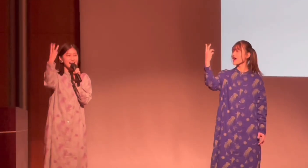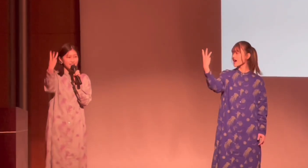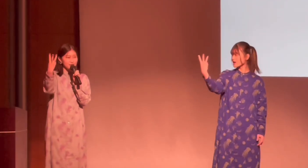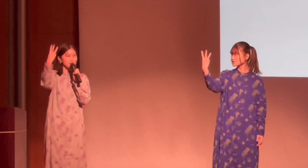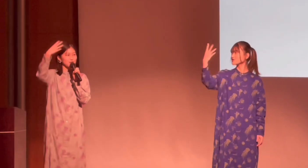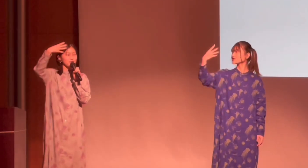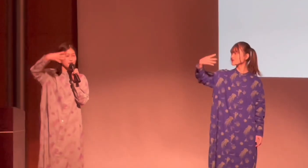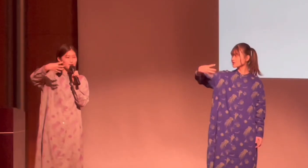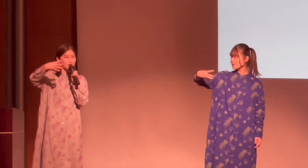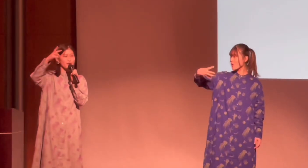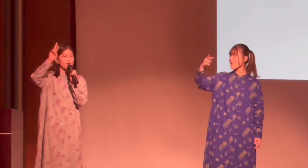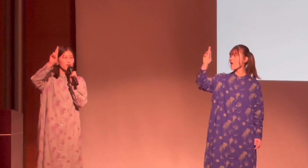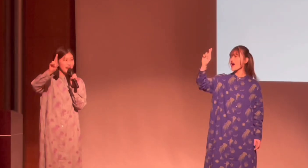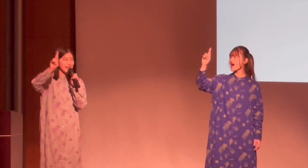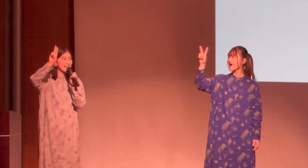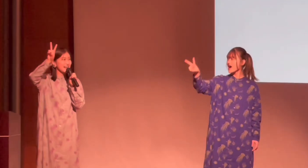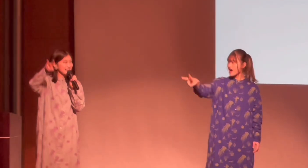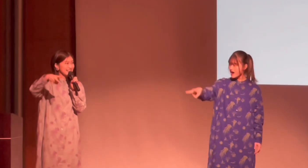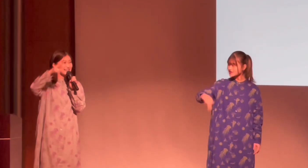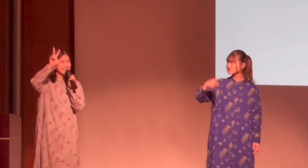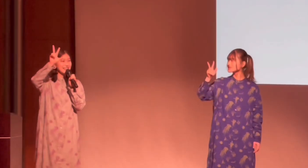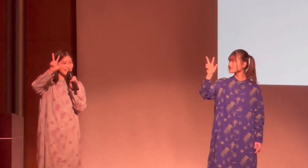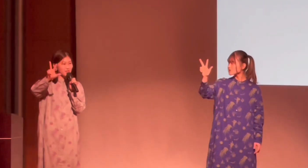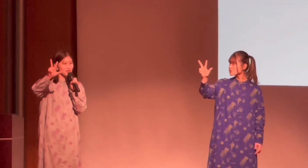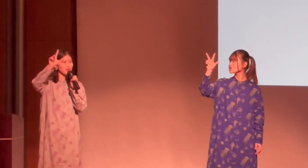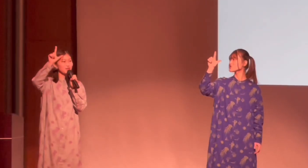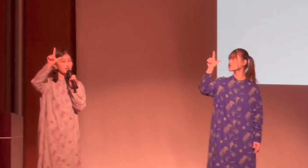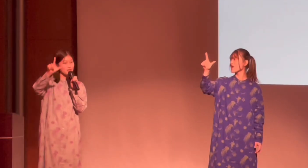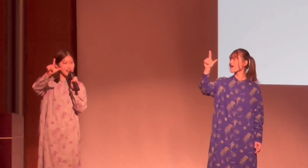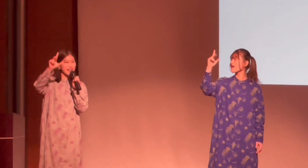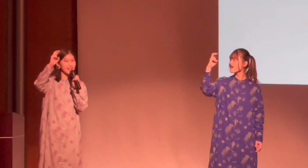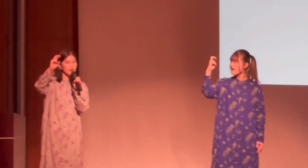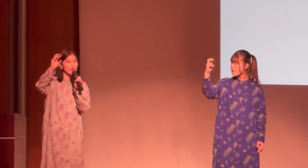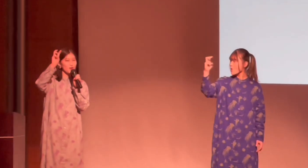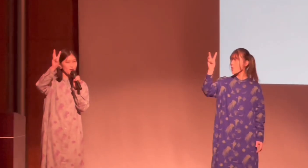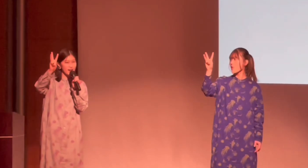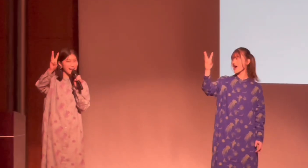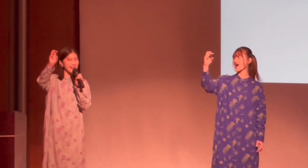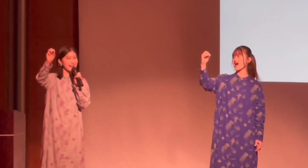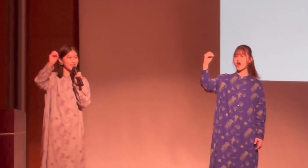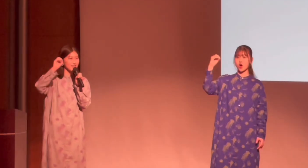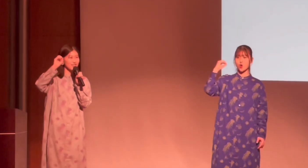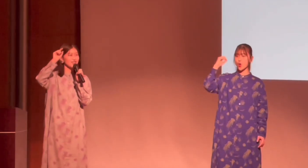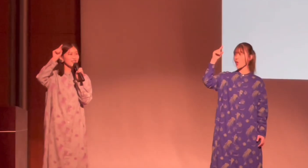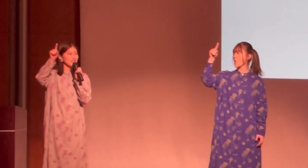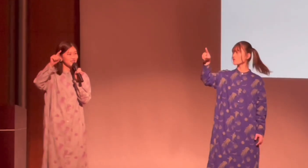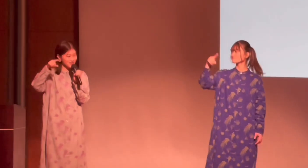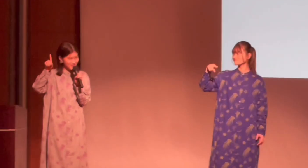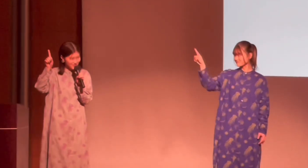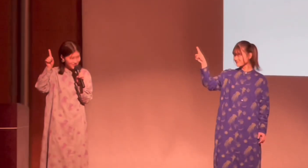ゆよらりるれろわおん。